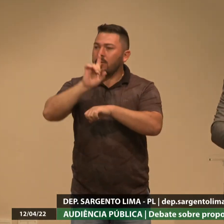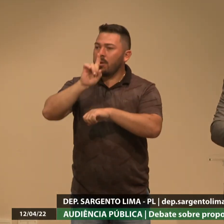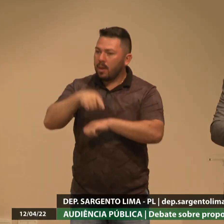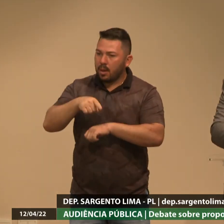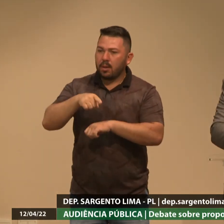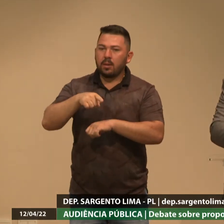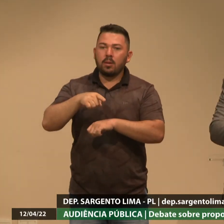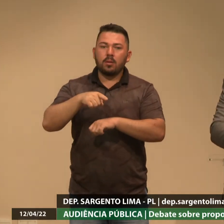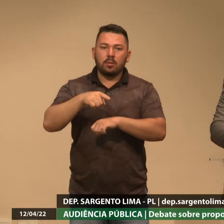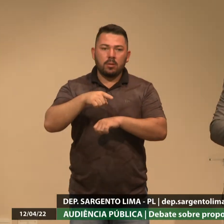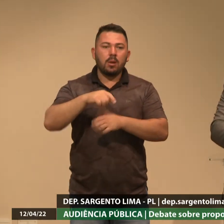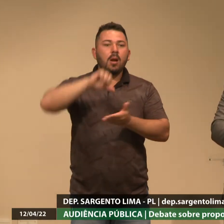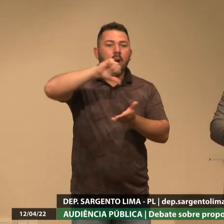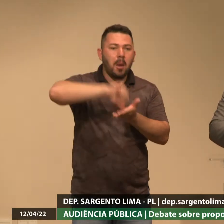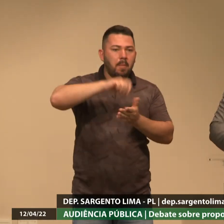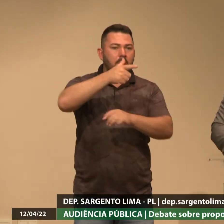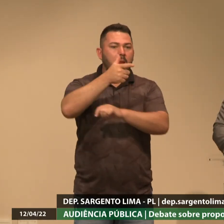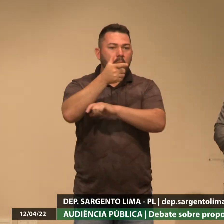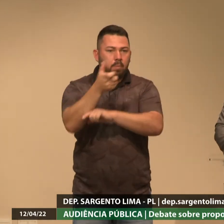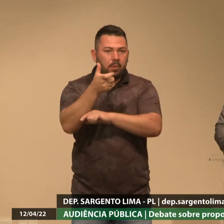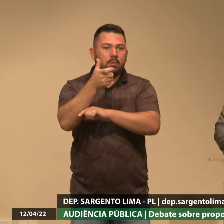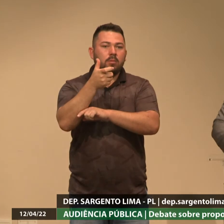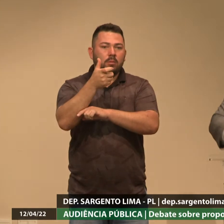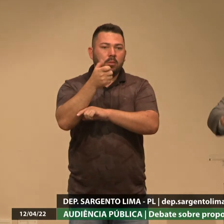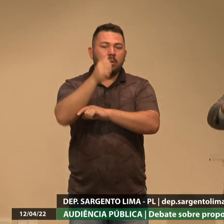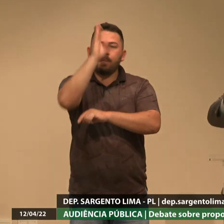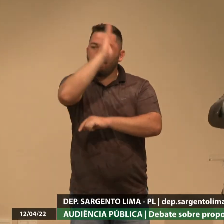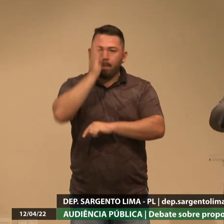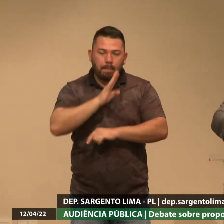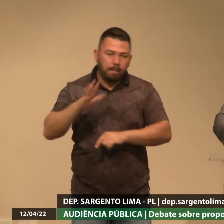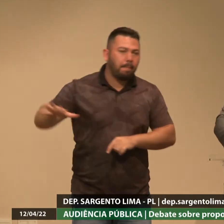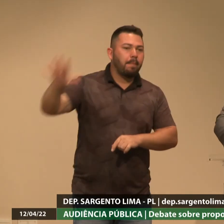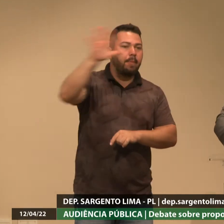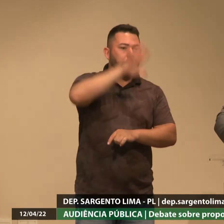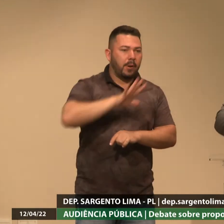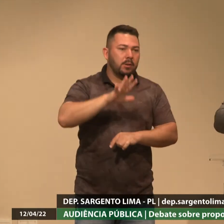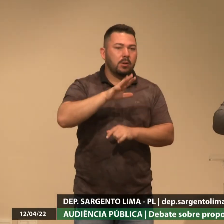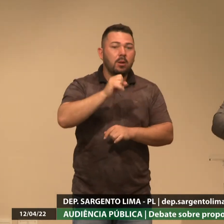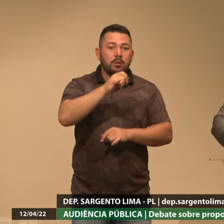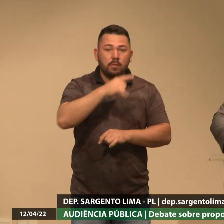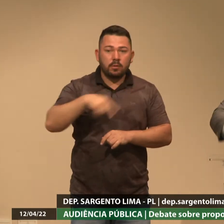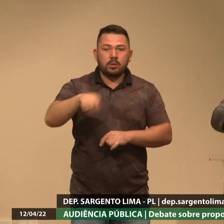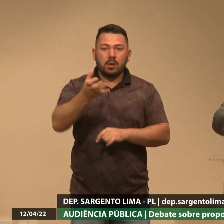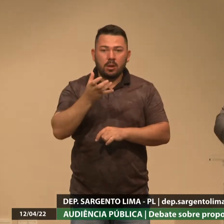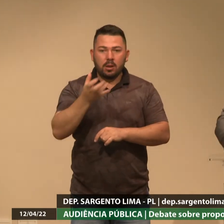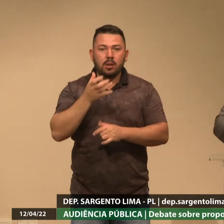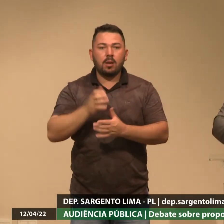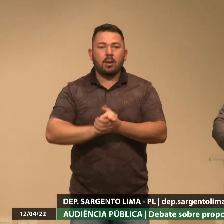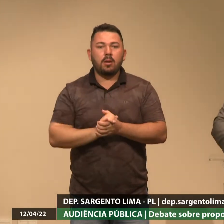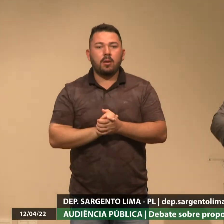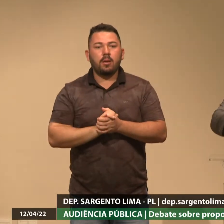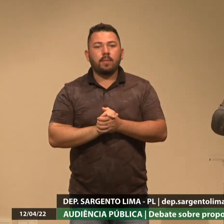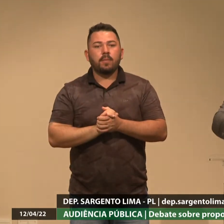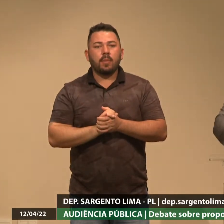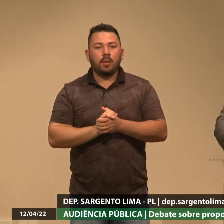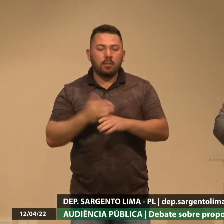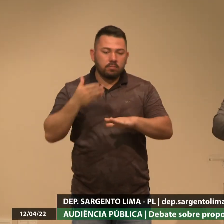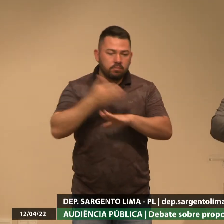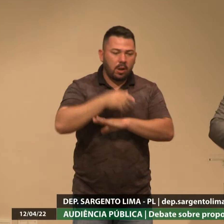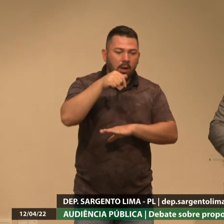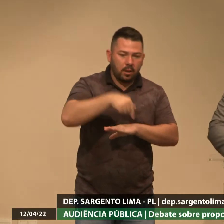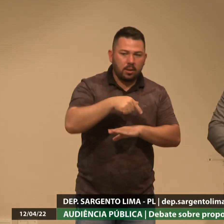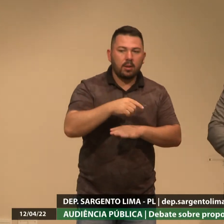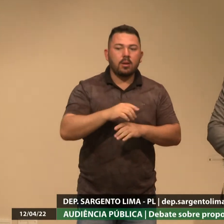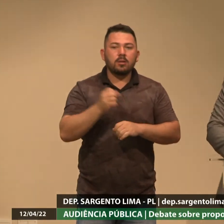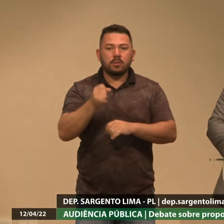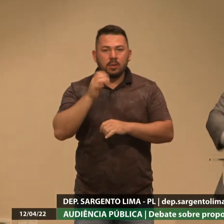é aqui é a capital do tiro e todo território nacional e se você quiser tirar de seta Esse é o lugar se você quiser